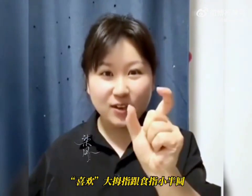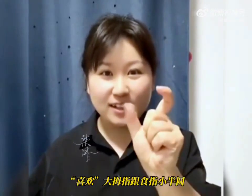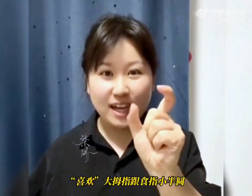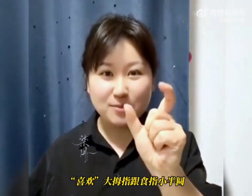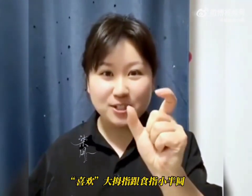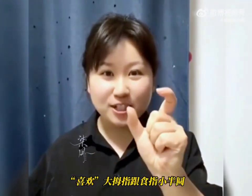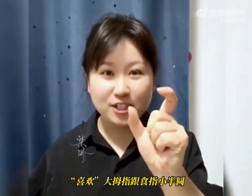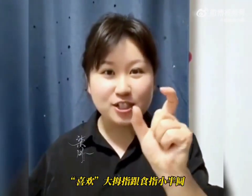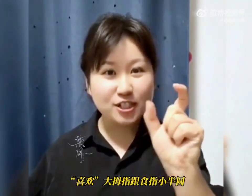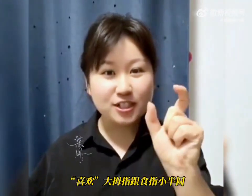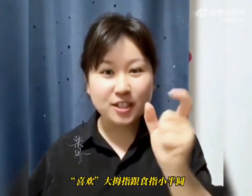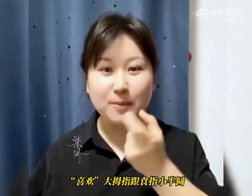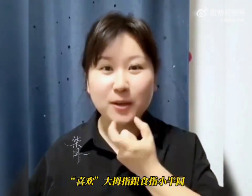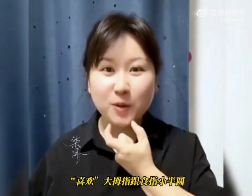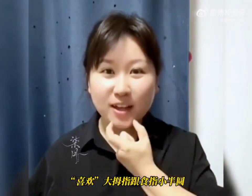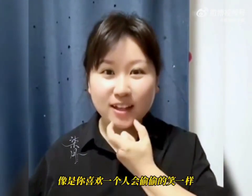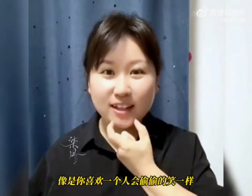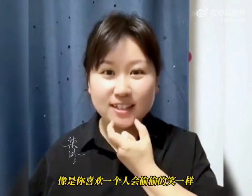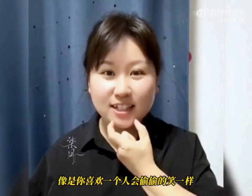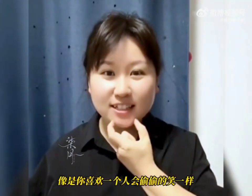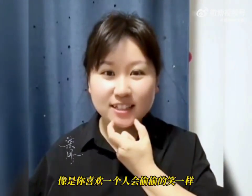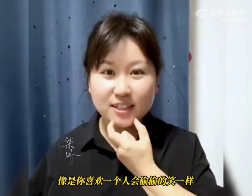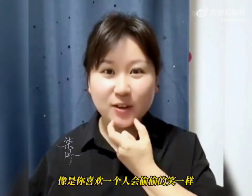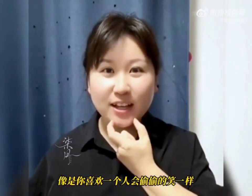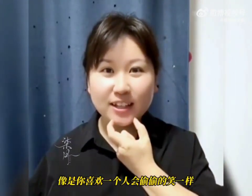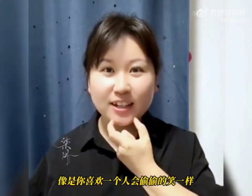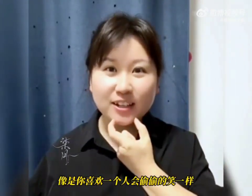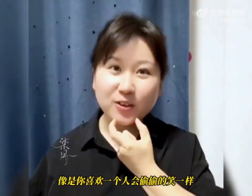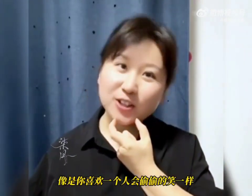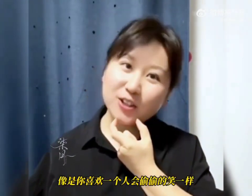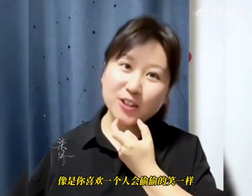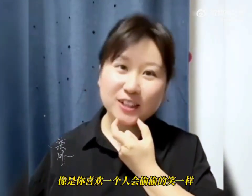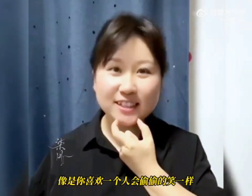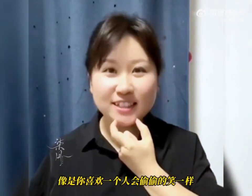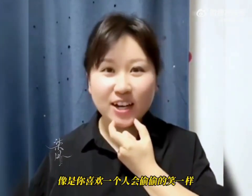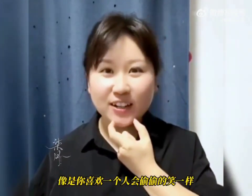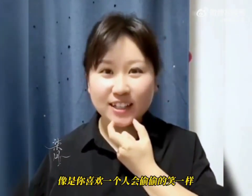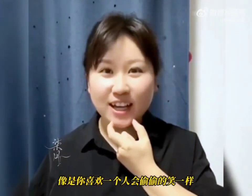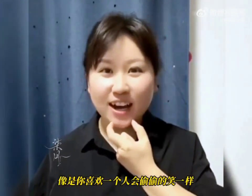大拇指跟食指小半圆，像是你喜欢一个人会偷偷的笑一样。